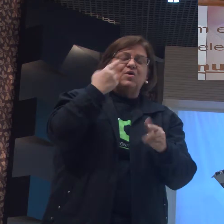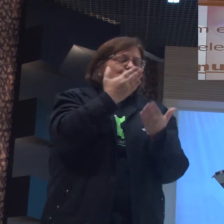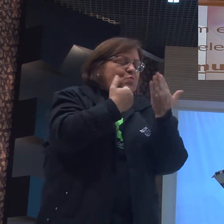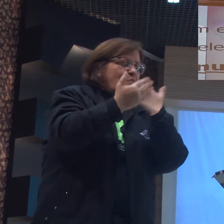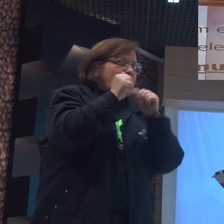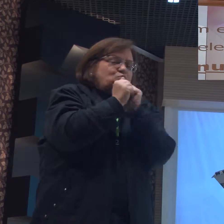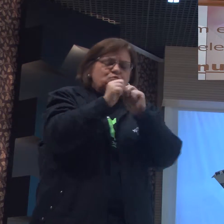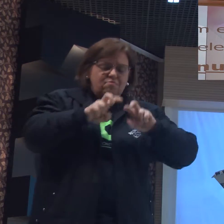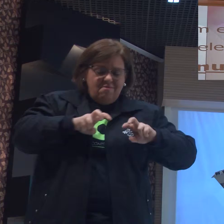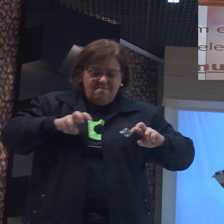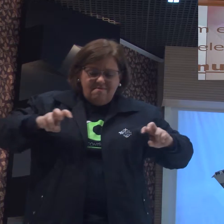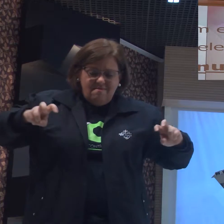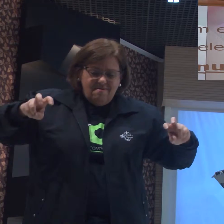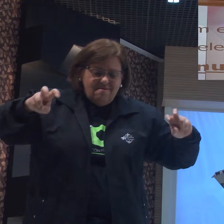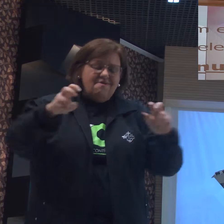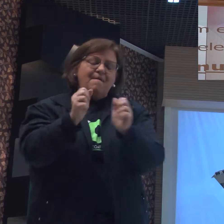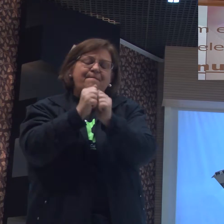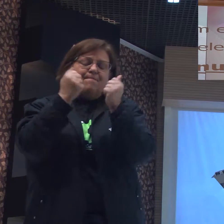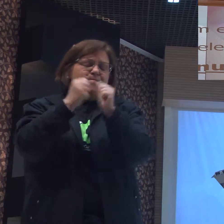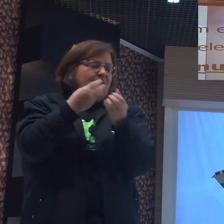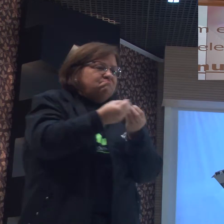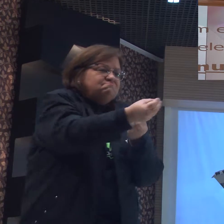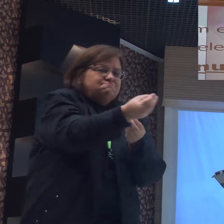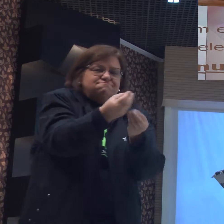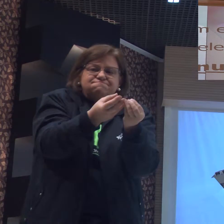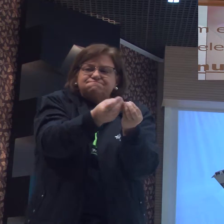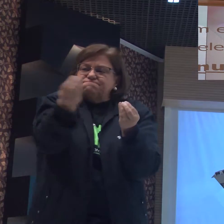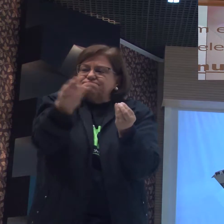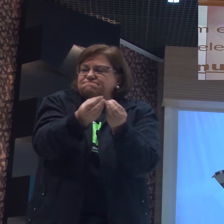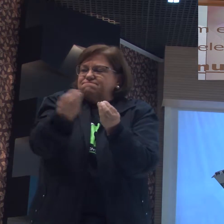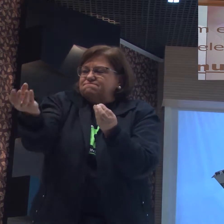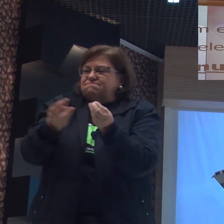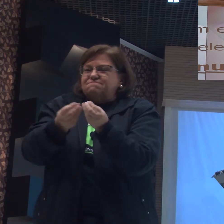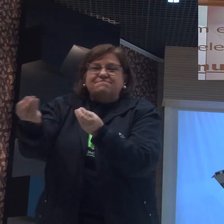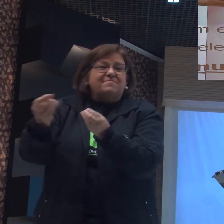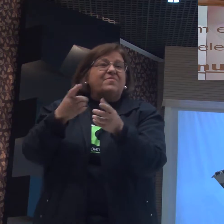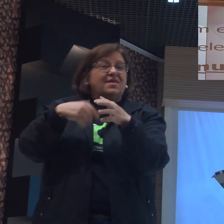a comunhão, a doutrina dos apóstolos,